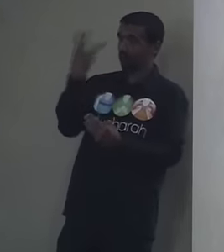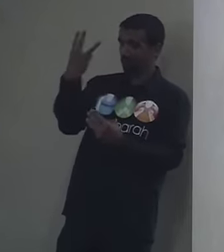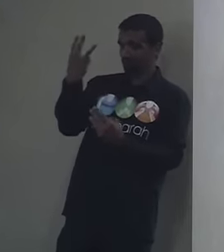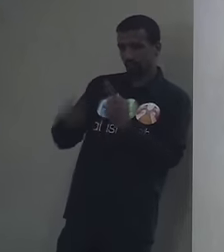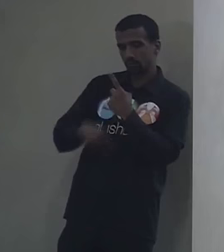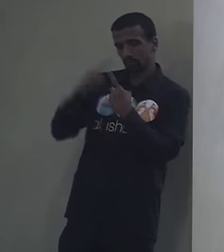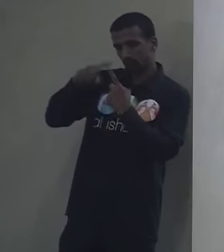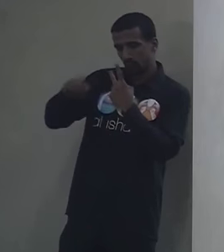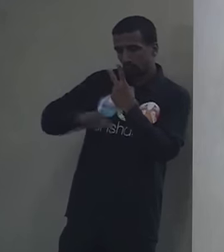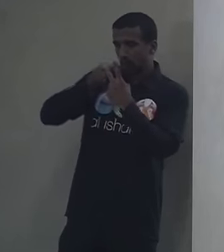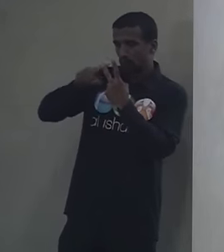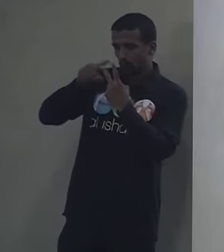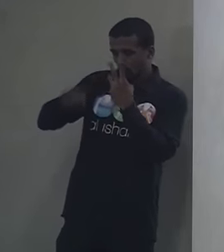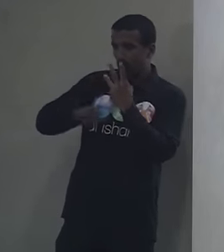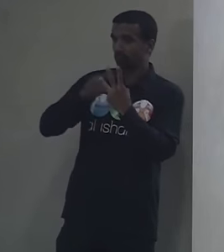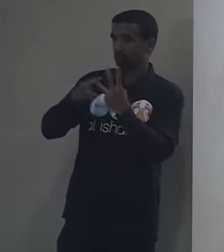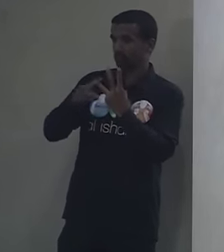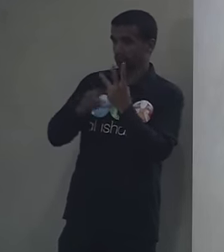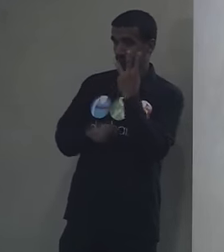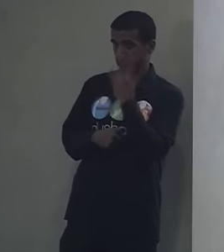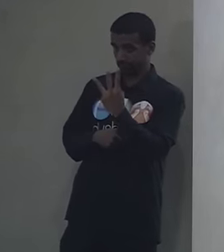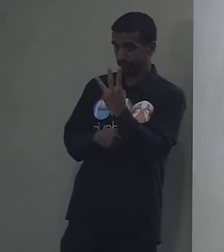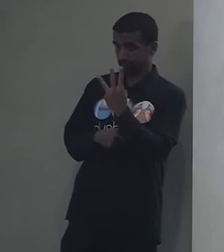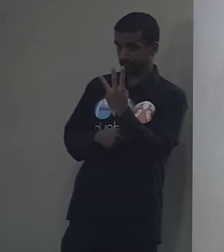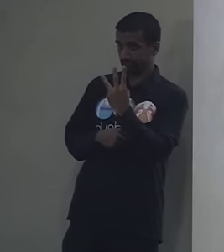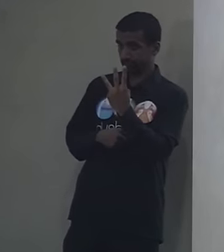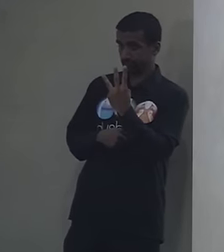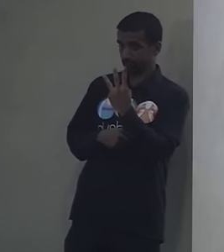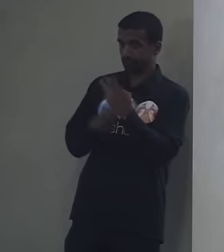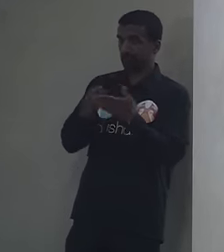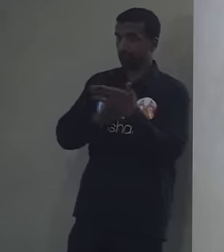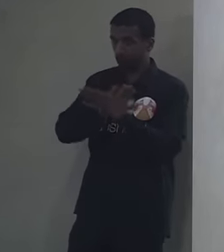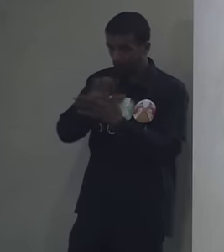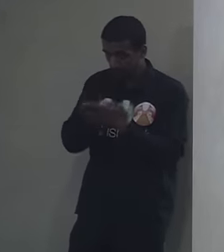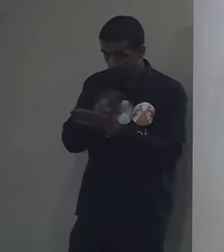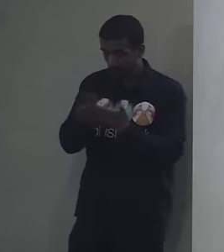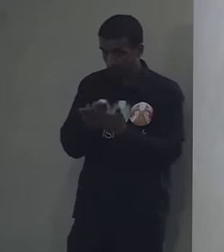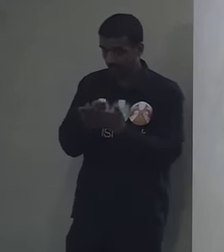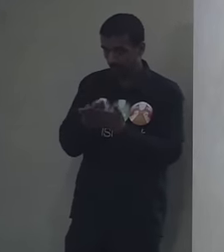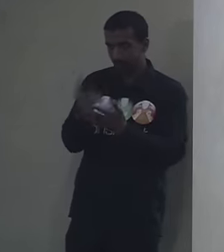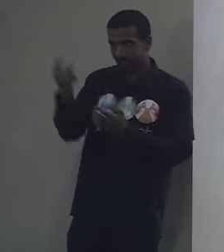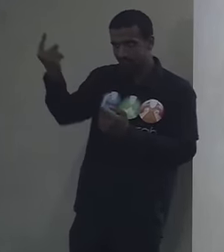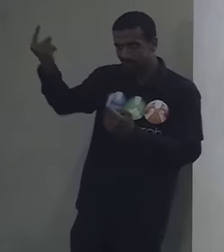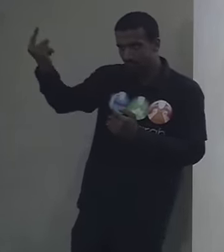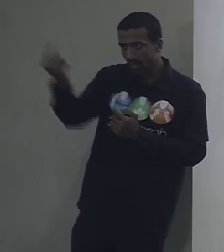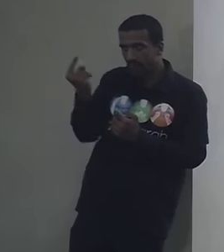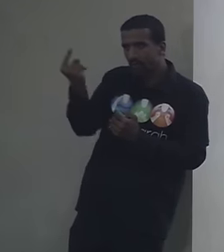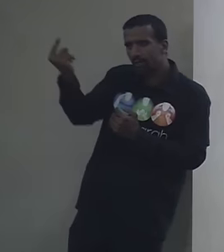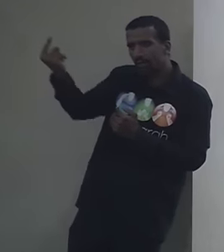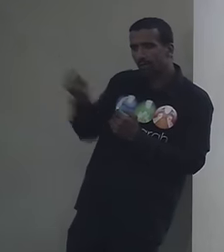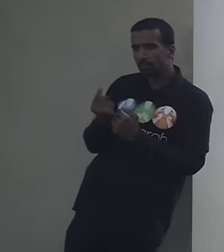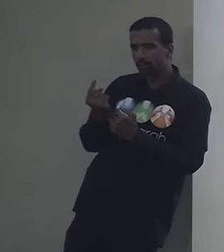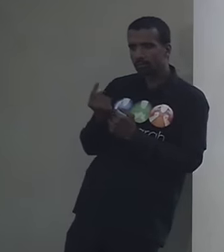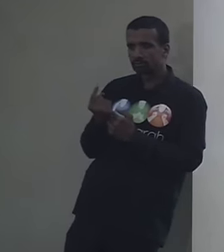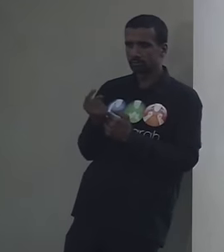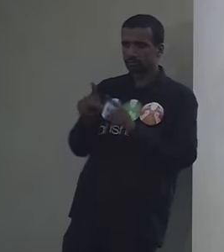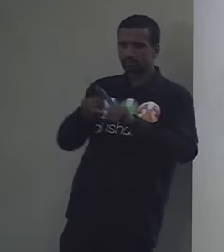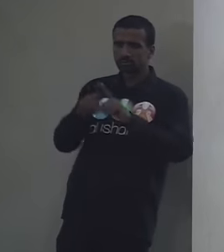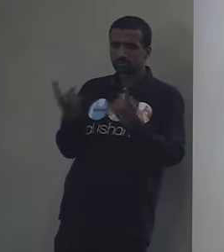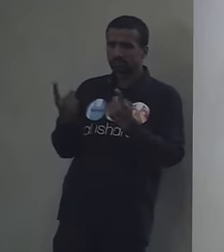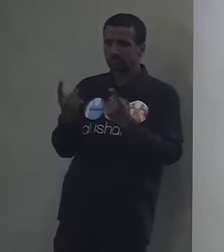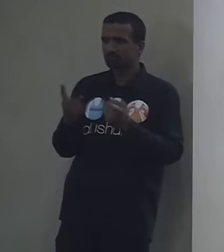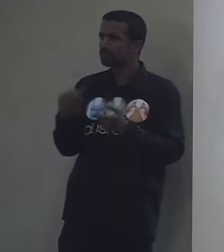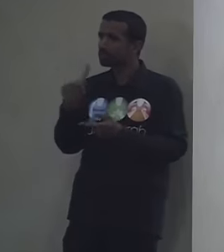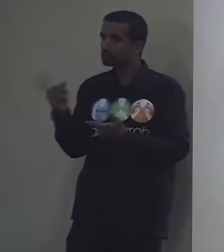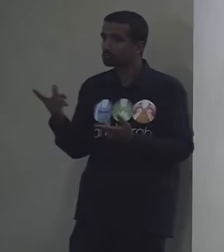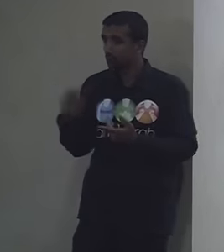coming later on. Okay? لَتَرَوُنَّهَا عَيْنَ الْيَقِينَ. It's coming, right? Now what's the difference between them? I'll help you understand